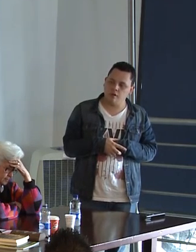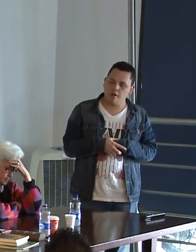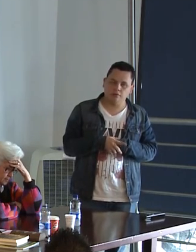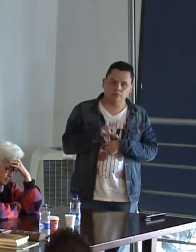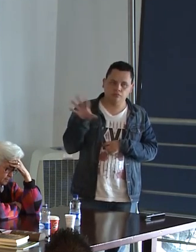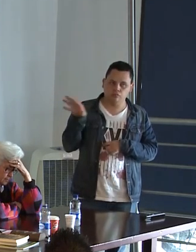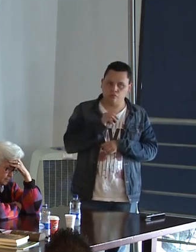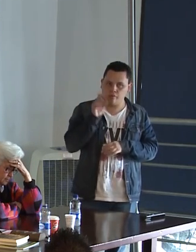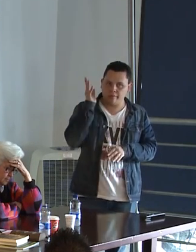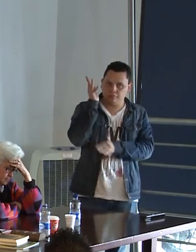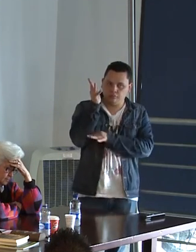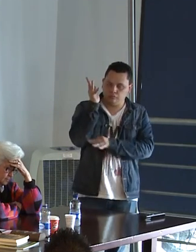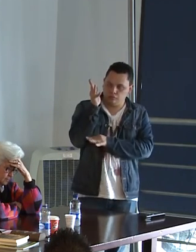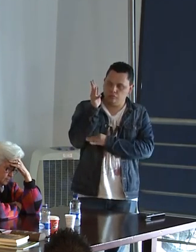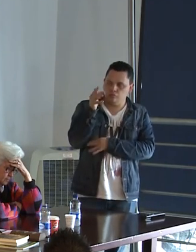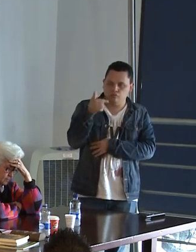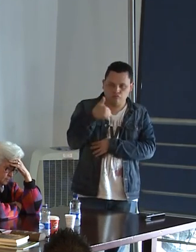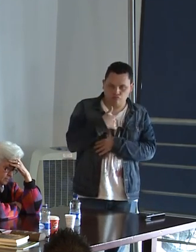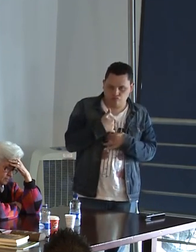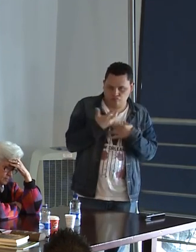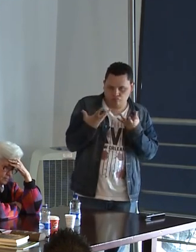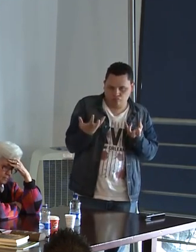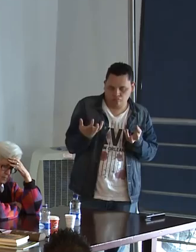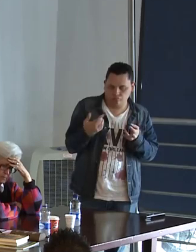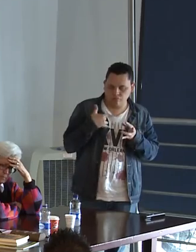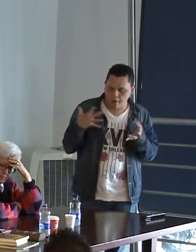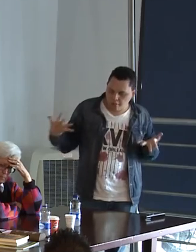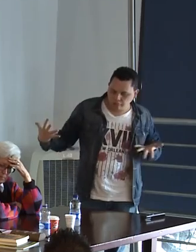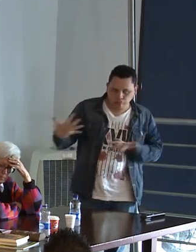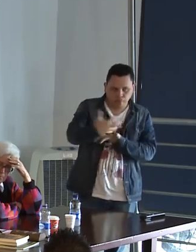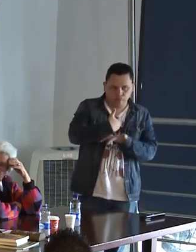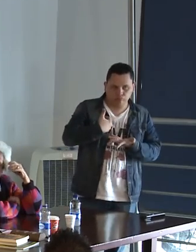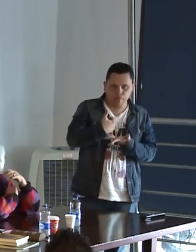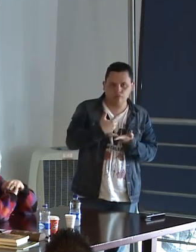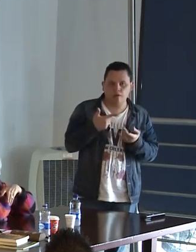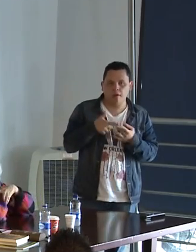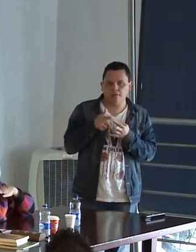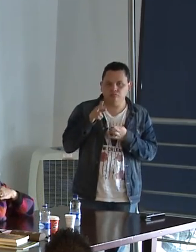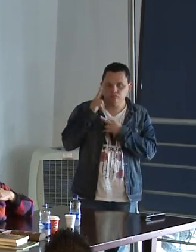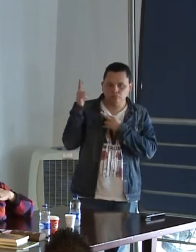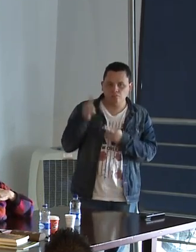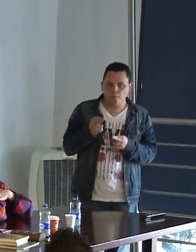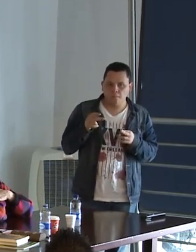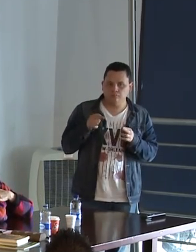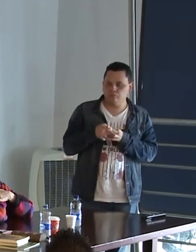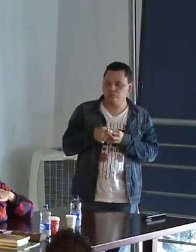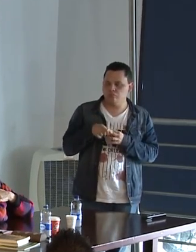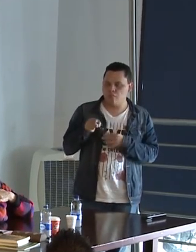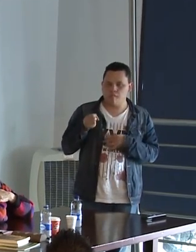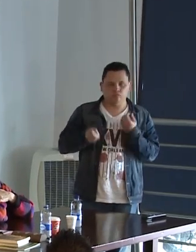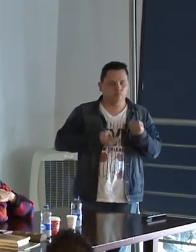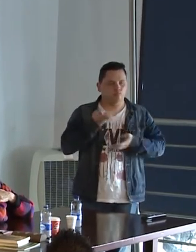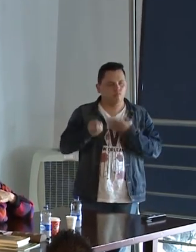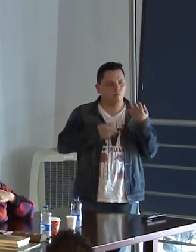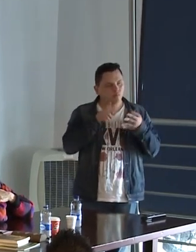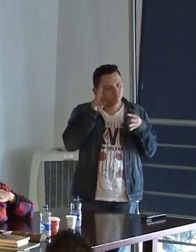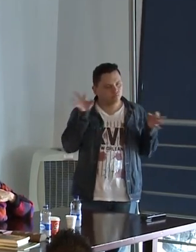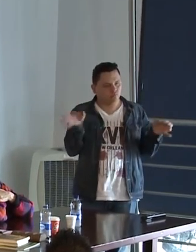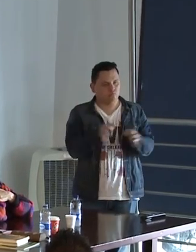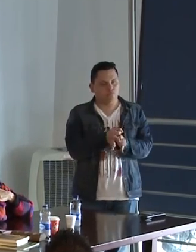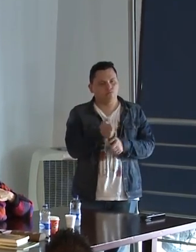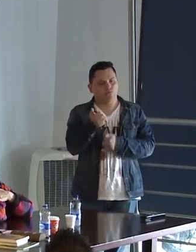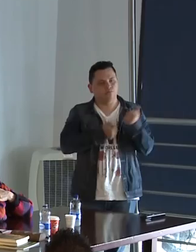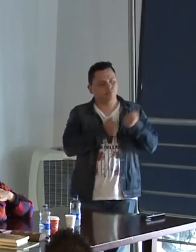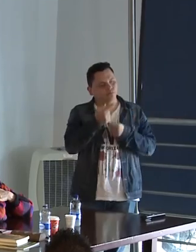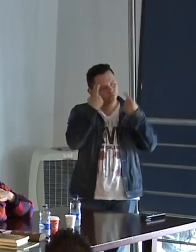todos los panelistas. Yo quisiera recogerla alrededor de esta expresión central,